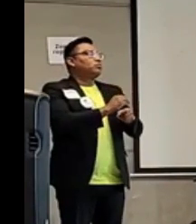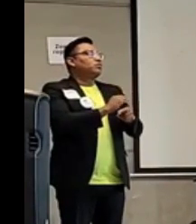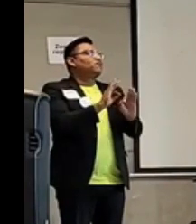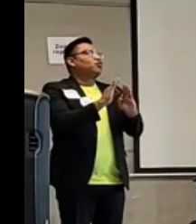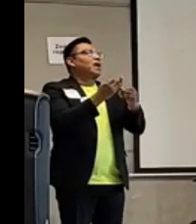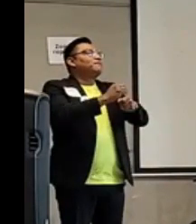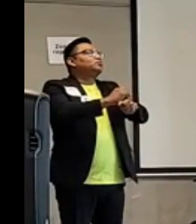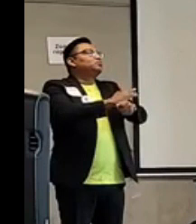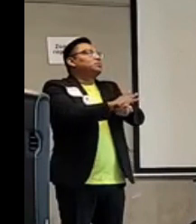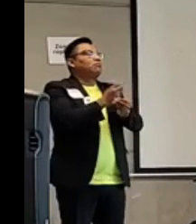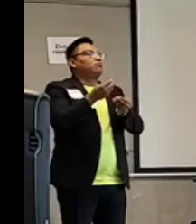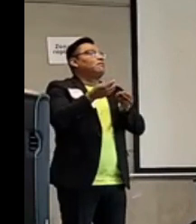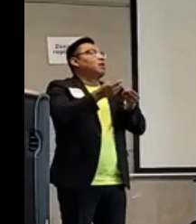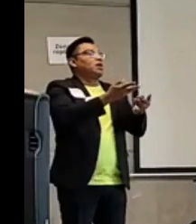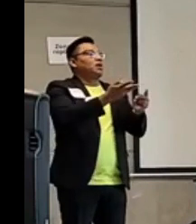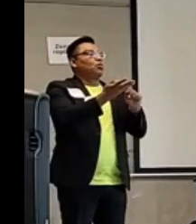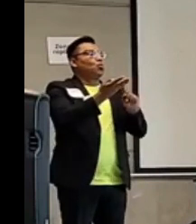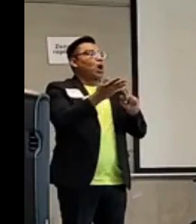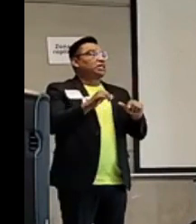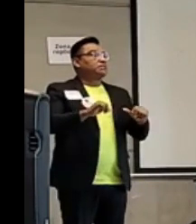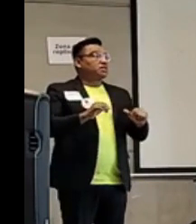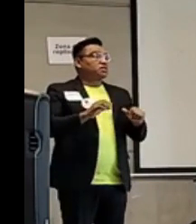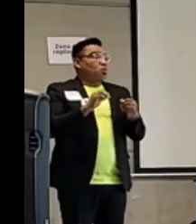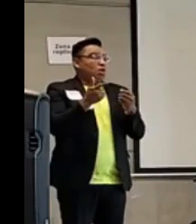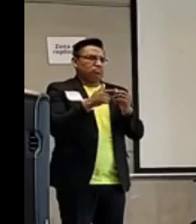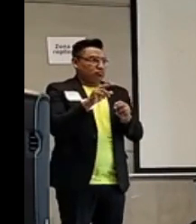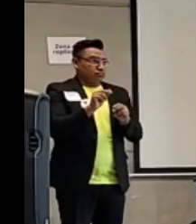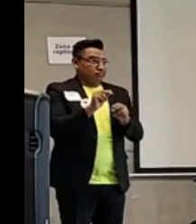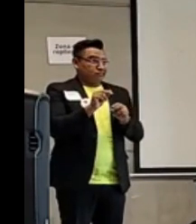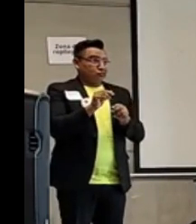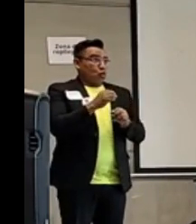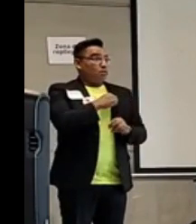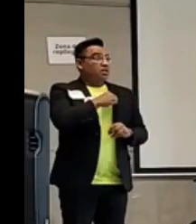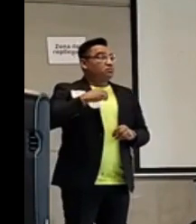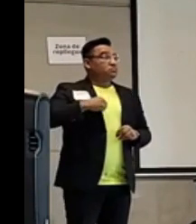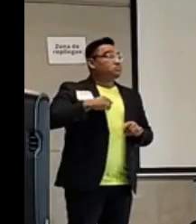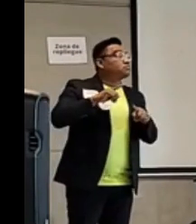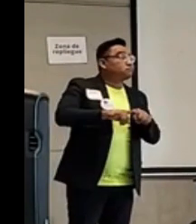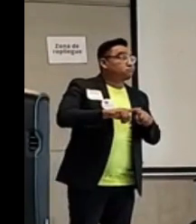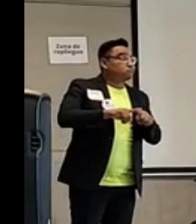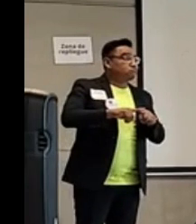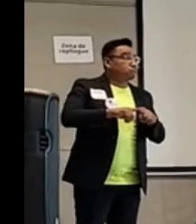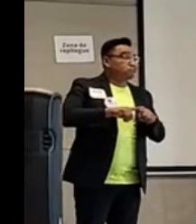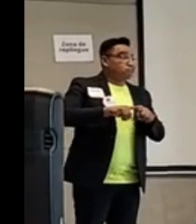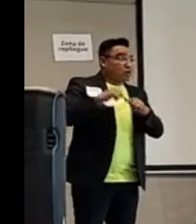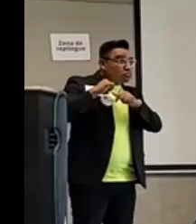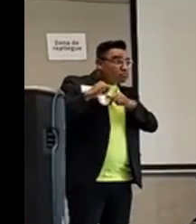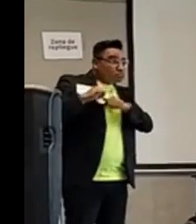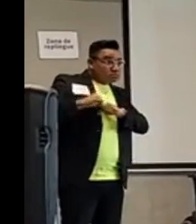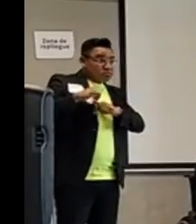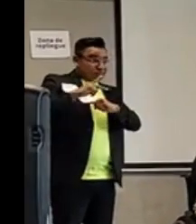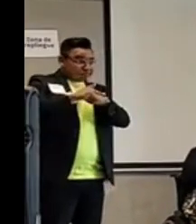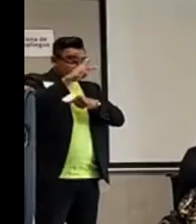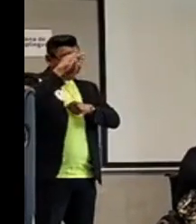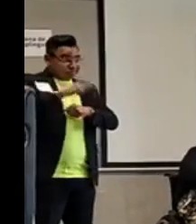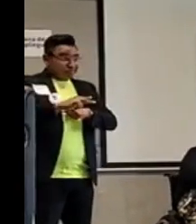actividades en hechos es una obligación del Estado es una obligación del Estado que tiene que estar respaldada y